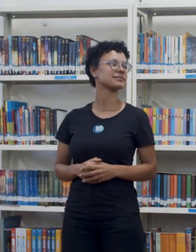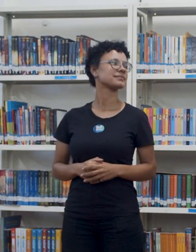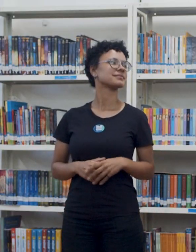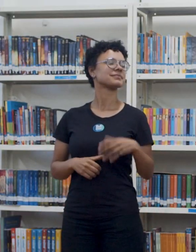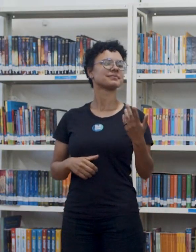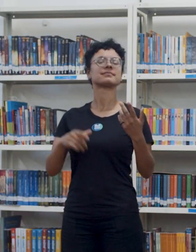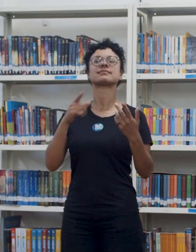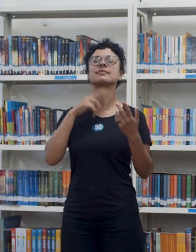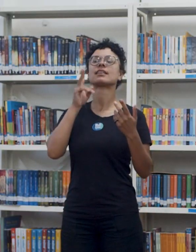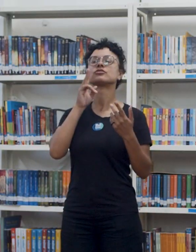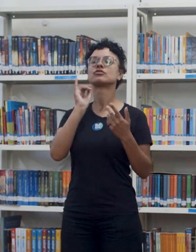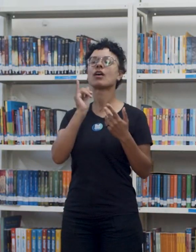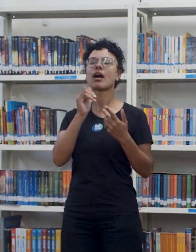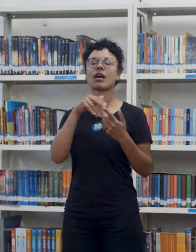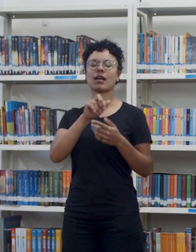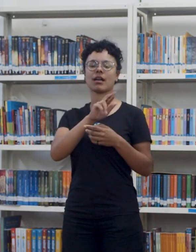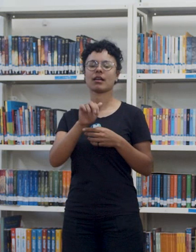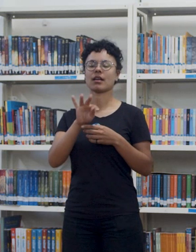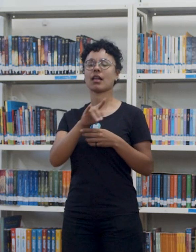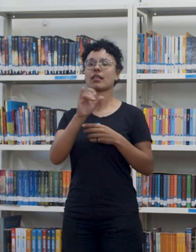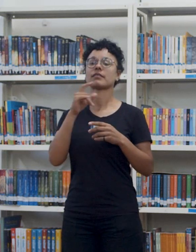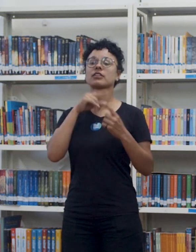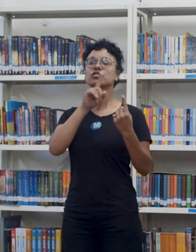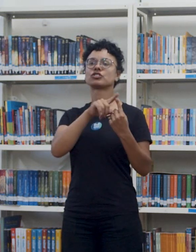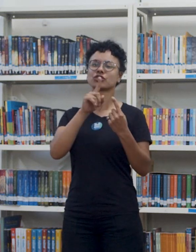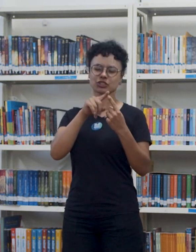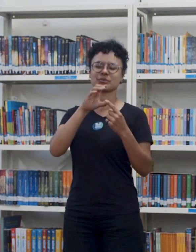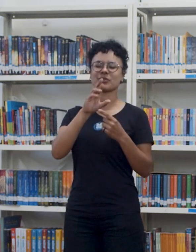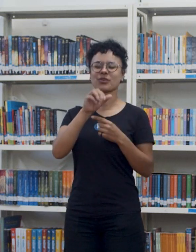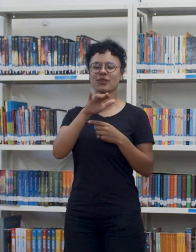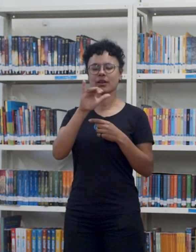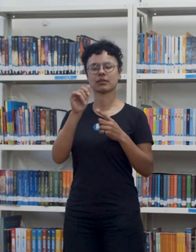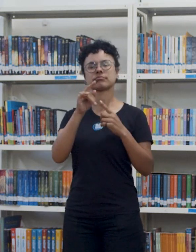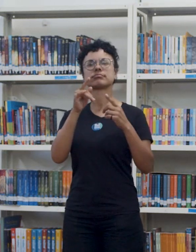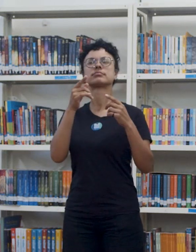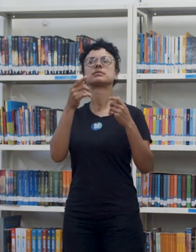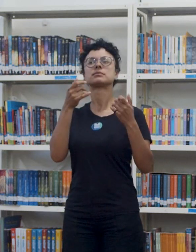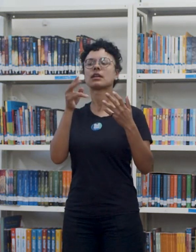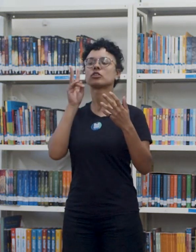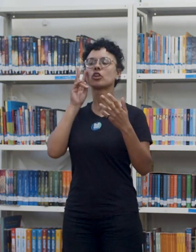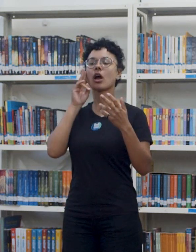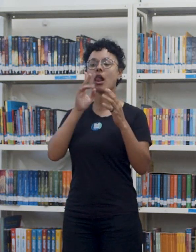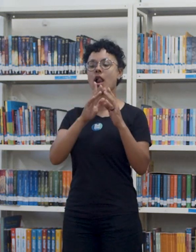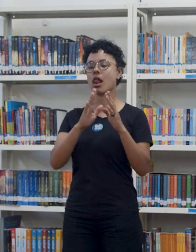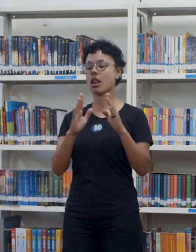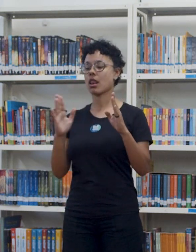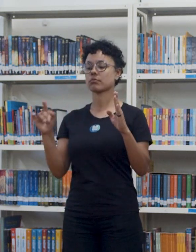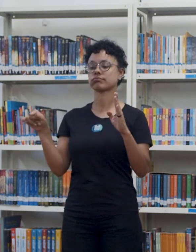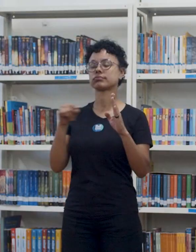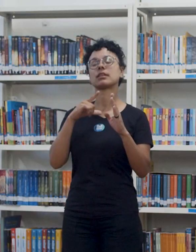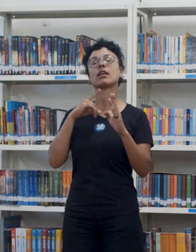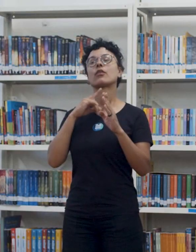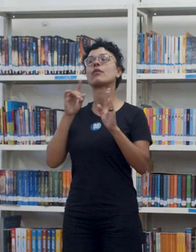Ela fez uma narrativa no formato de crônica, né, contando uma história inteira